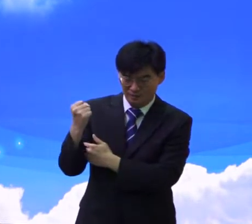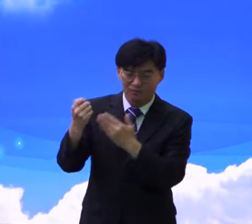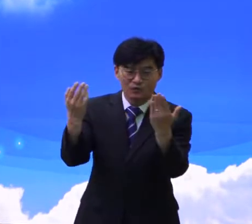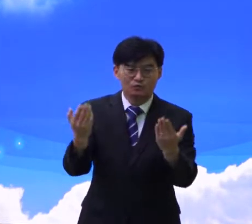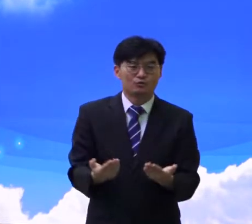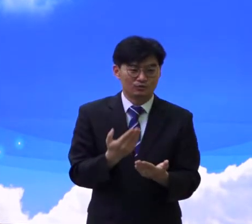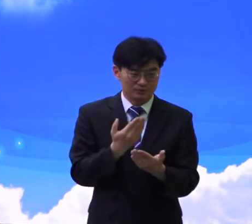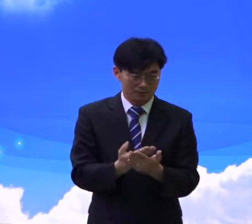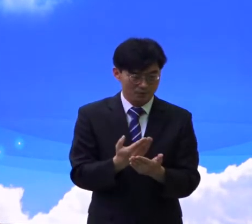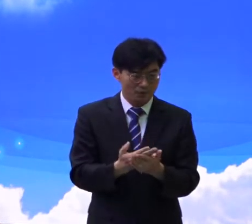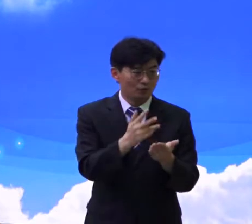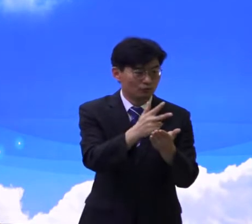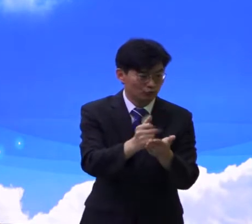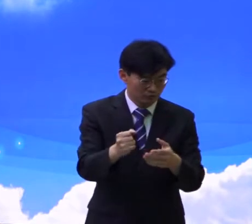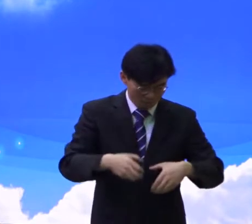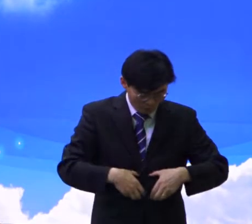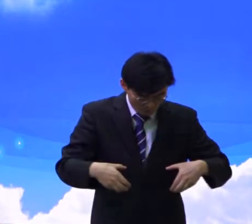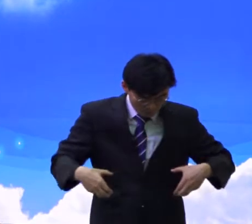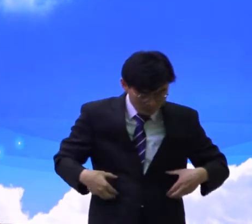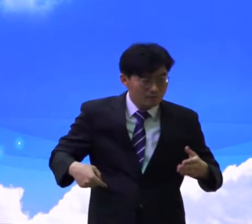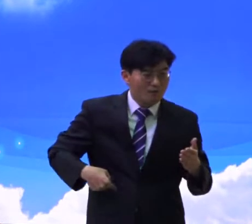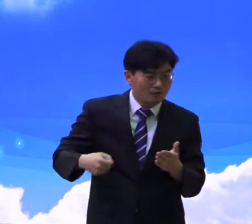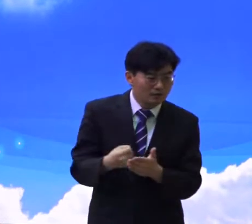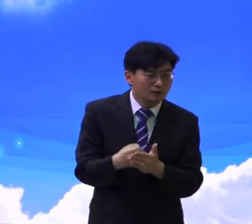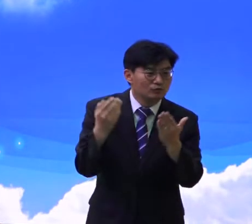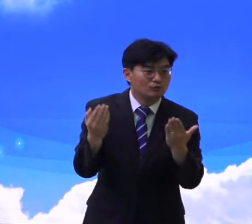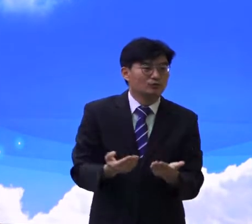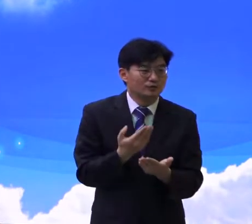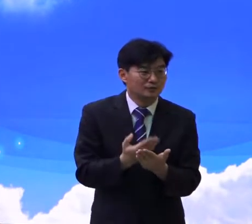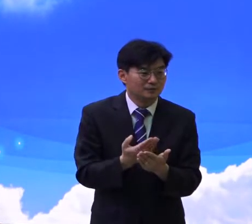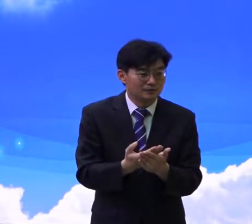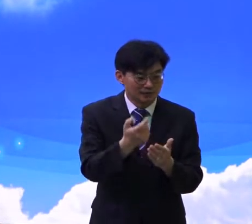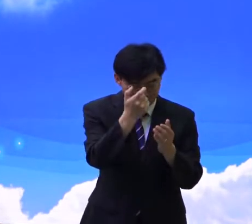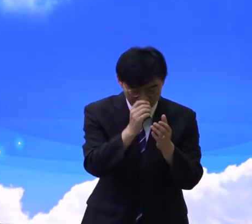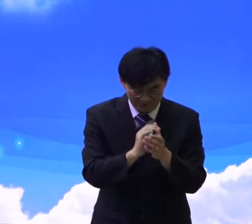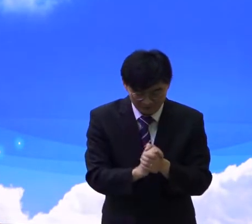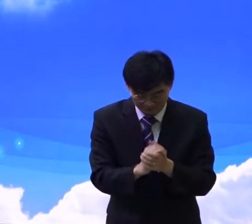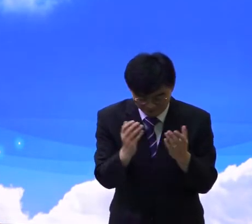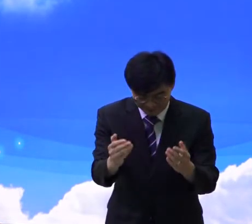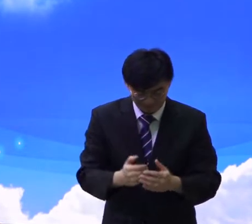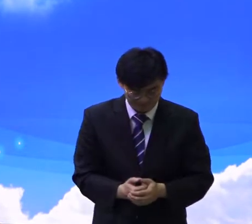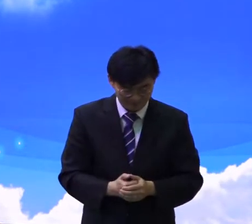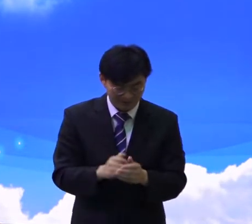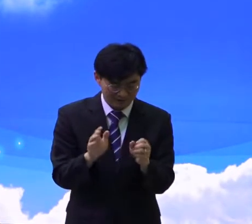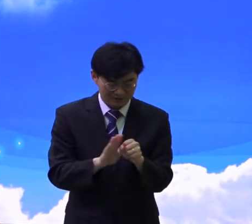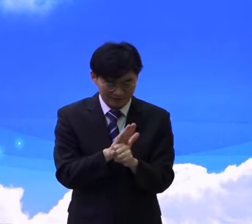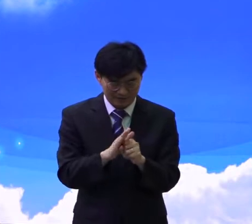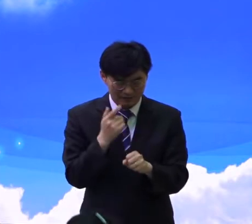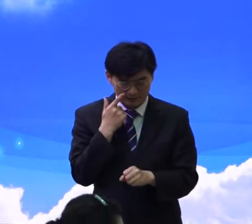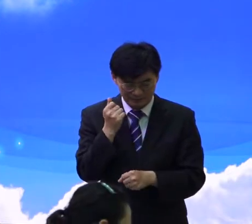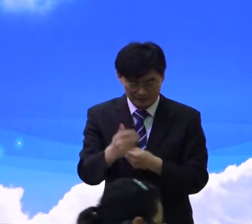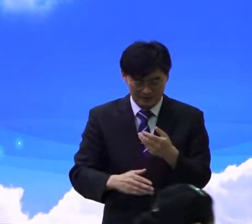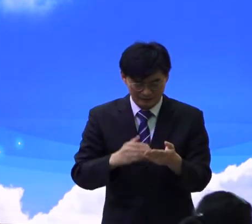기도하시면서 여러분의 삶을 살아가기를 간절히 소망합니다. 기도하겠습니다. 사랑의 하나님